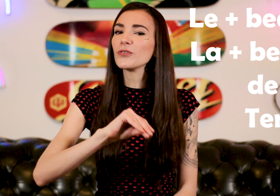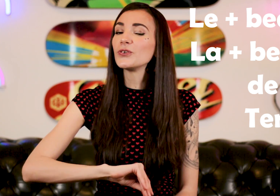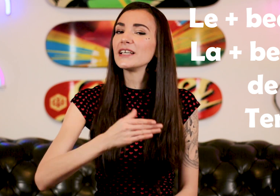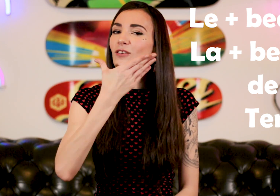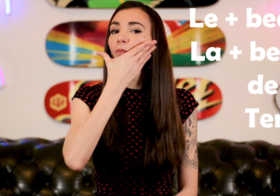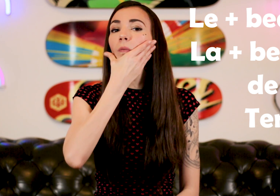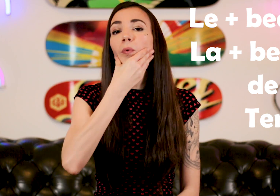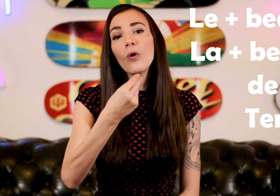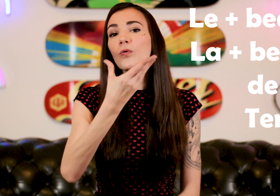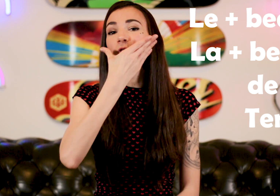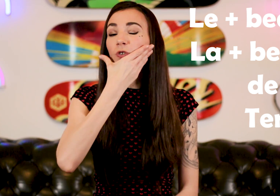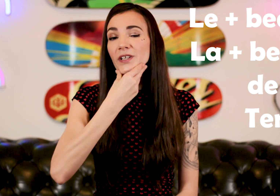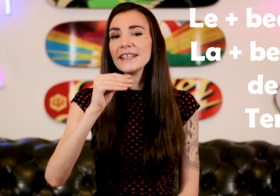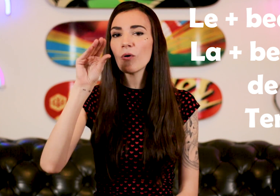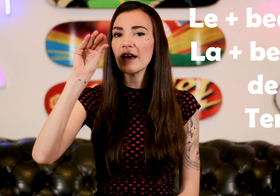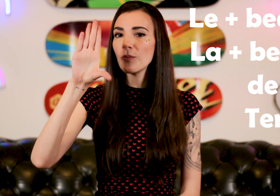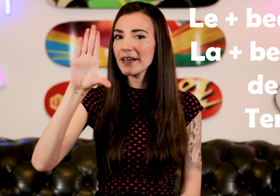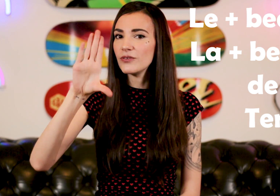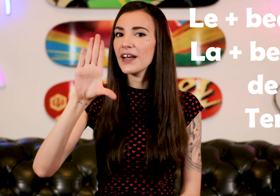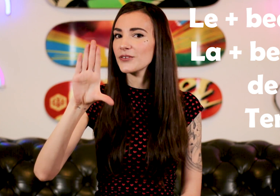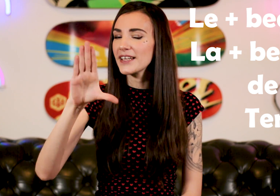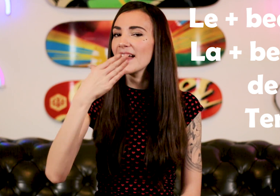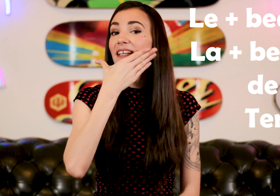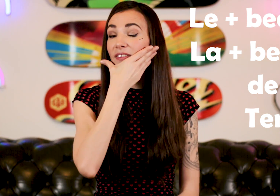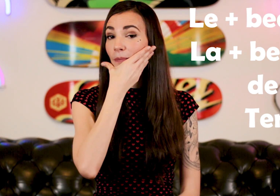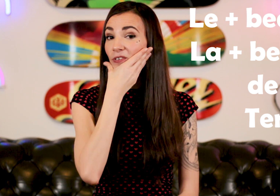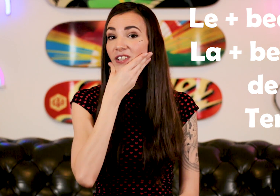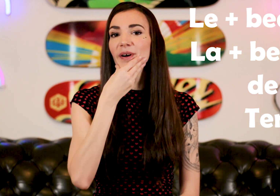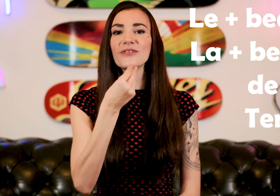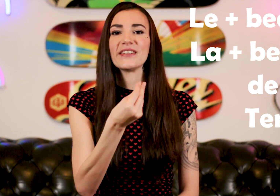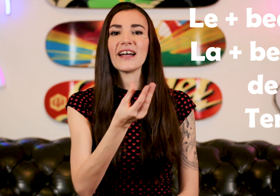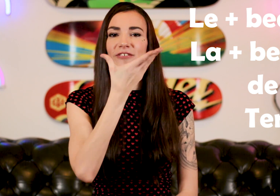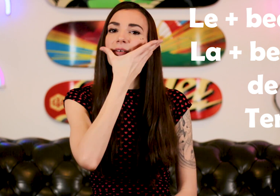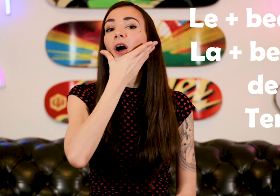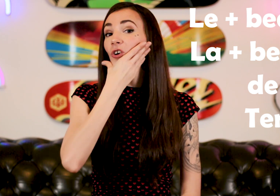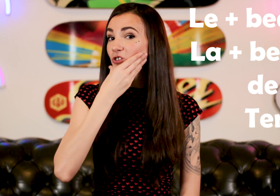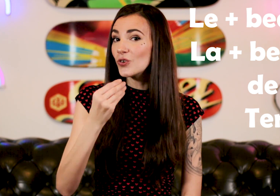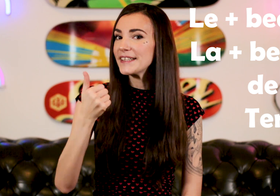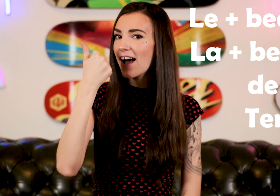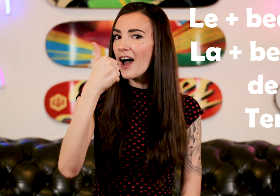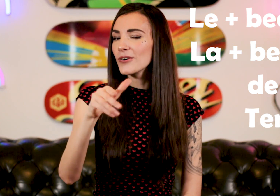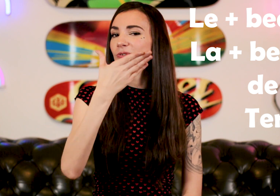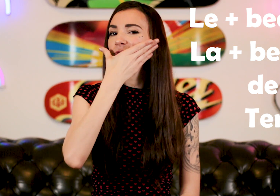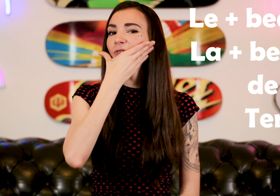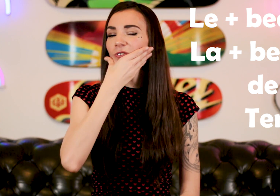de connaître le mot beau ou joli. On a le bec couvert de canard qui vient manger le bas du visage. Joli, un coup,